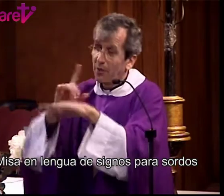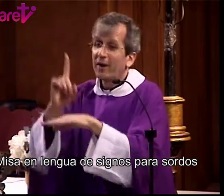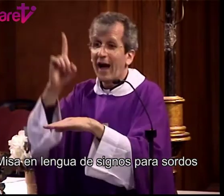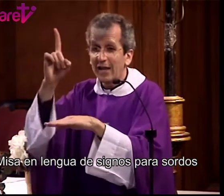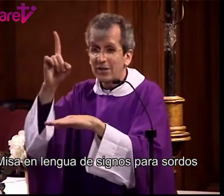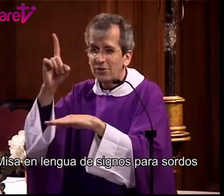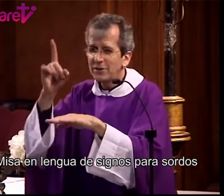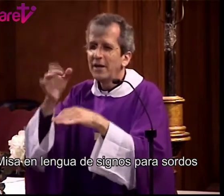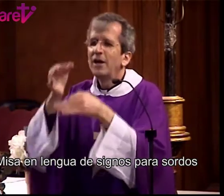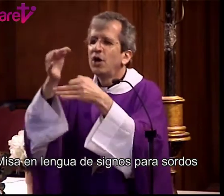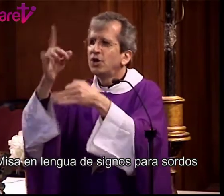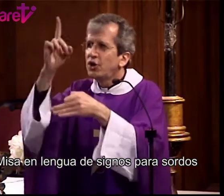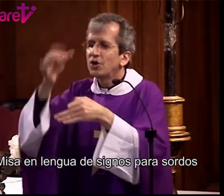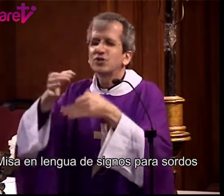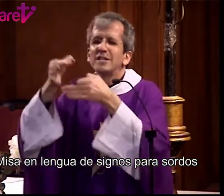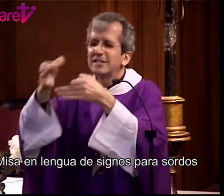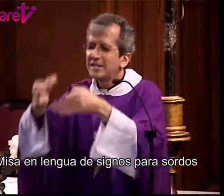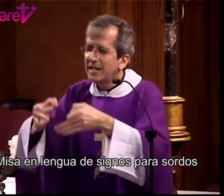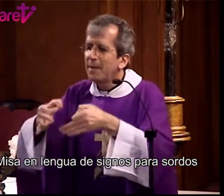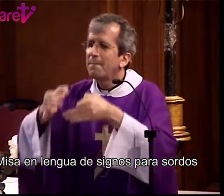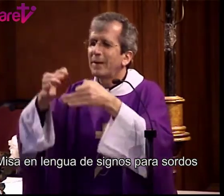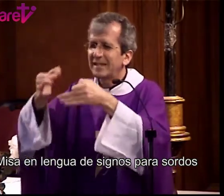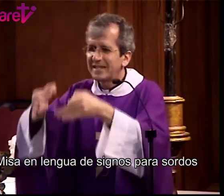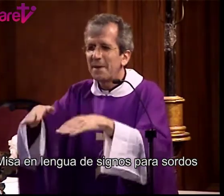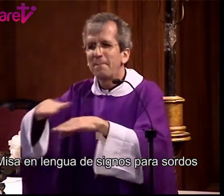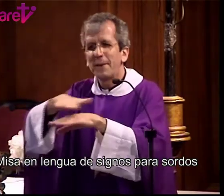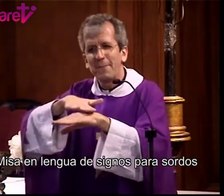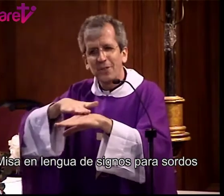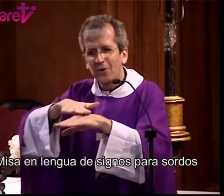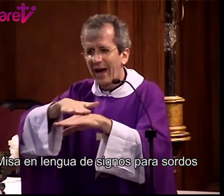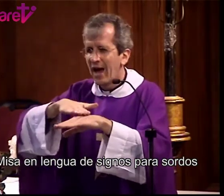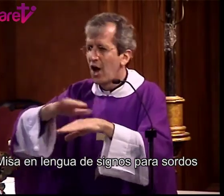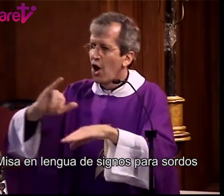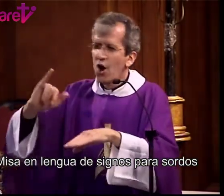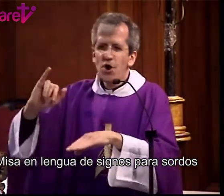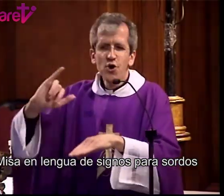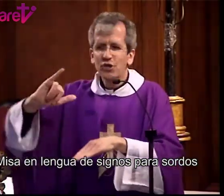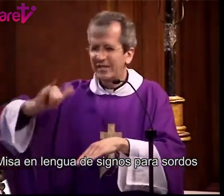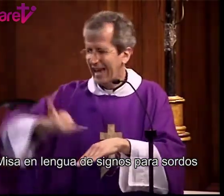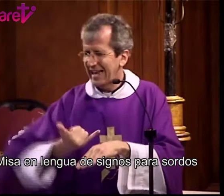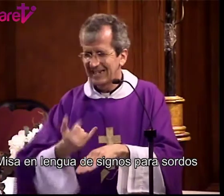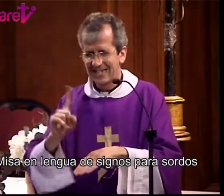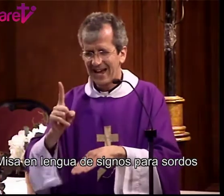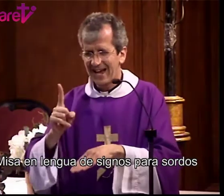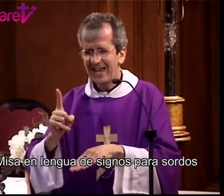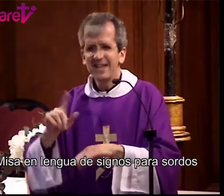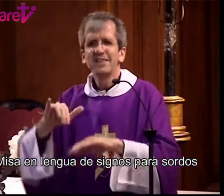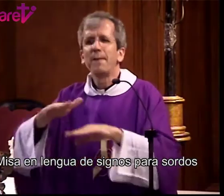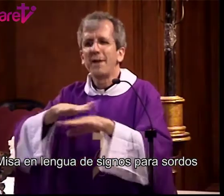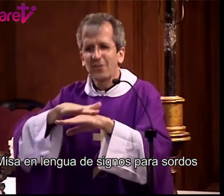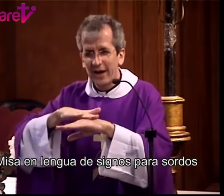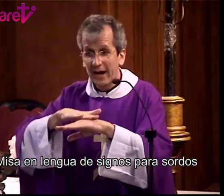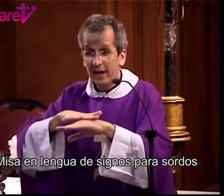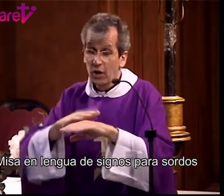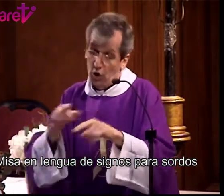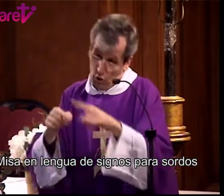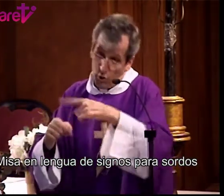a Dios. Dios siempre, siempre perdona. No se cansa de perdonar.